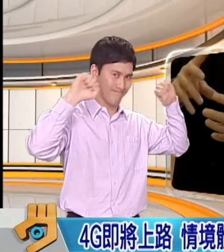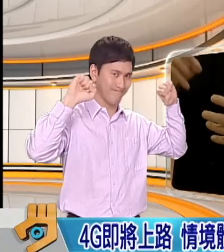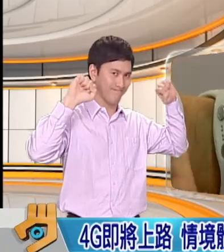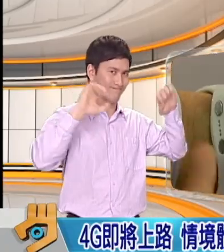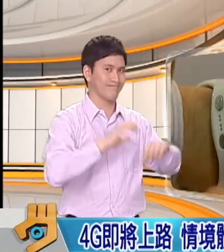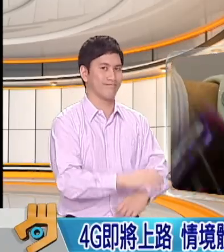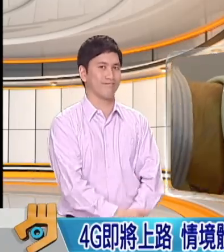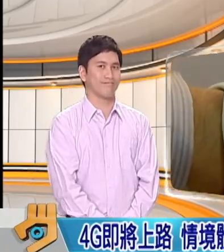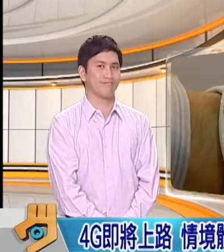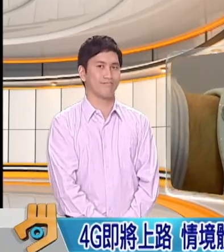看看。